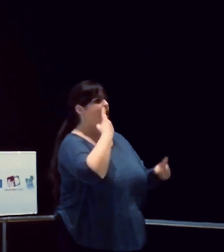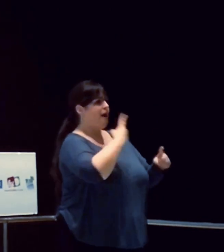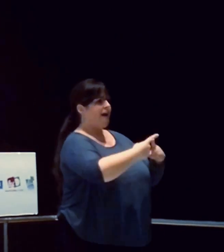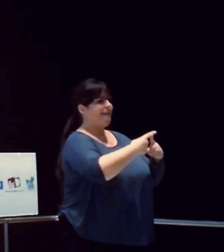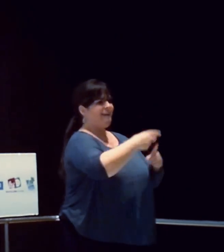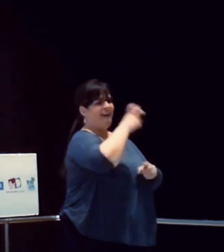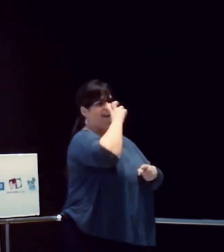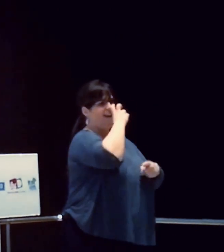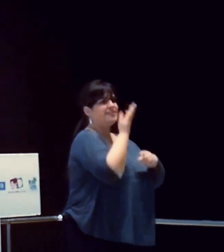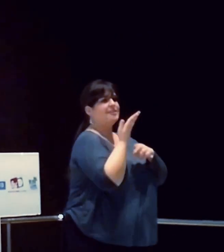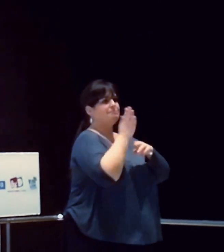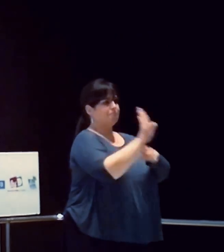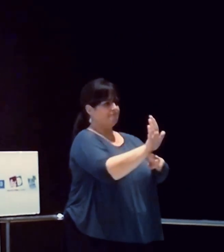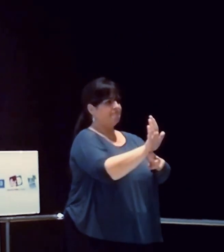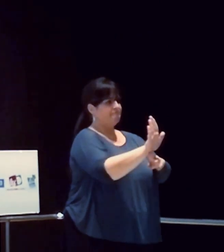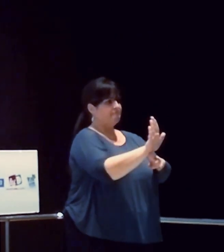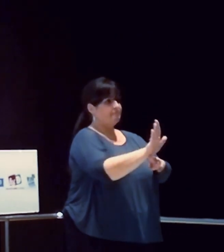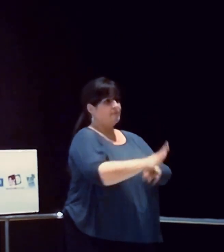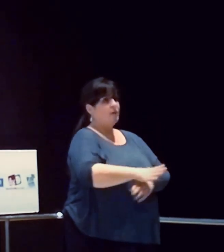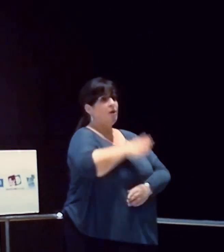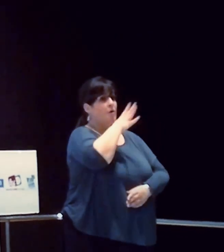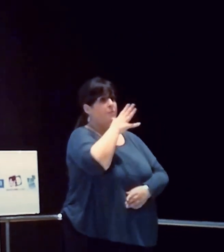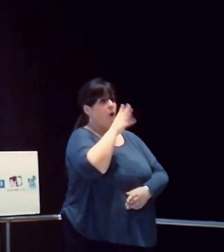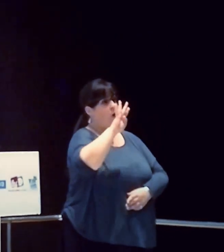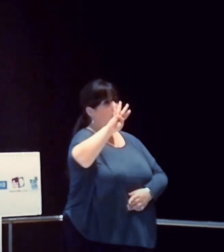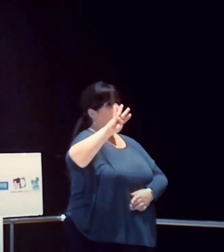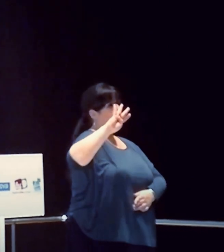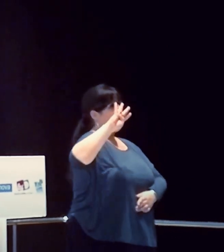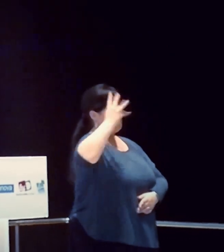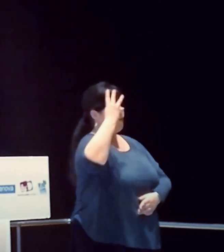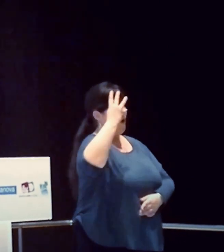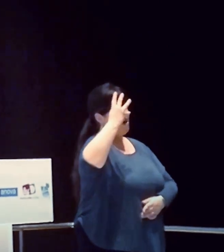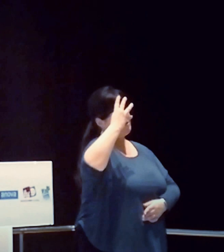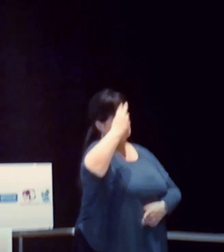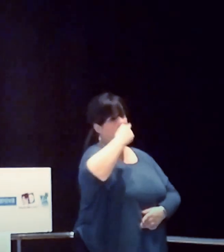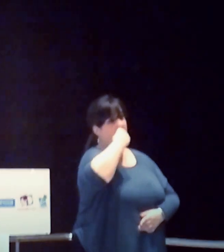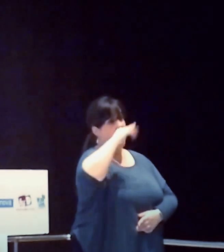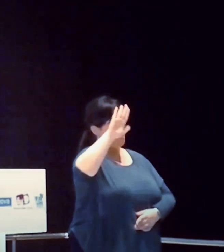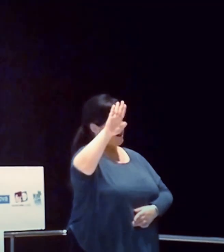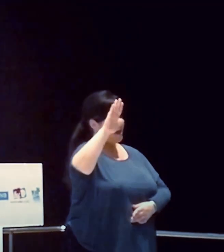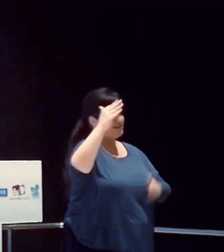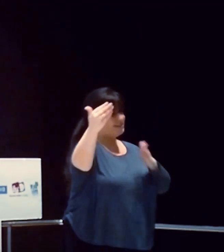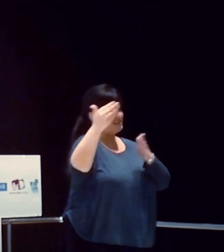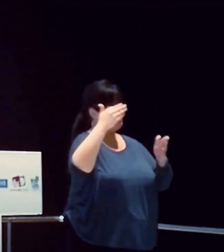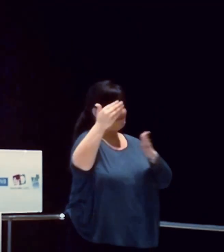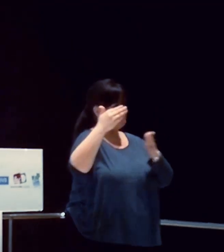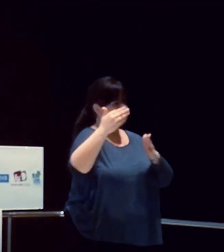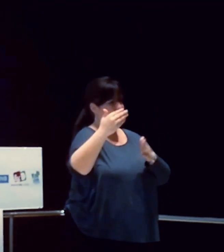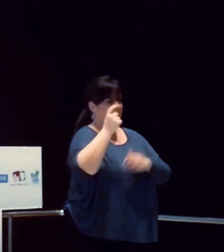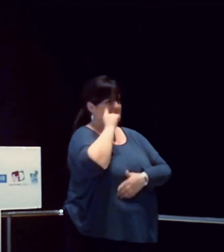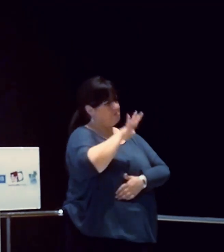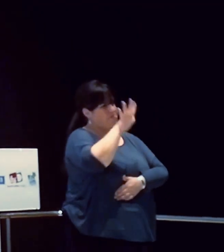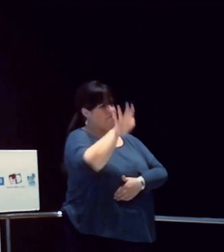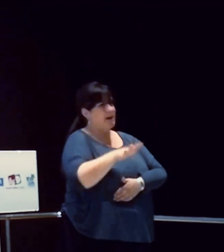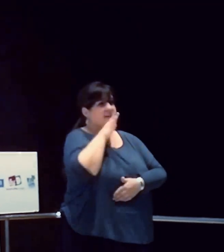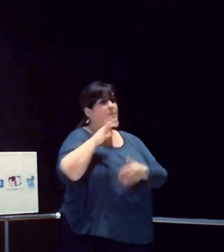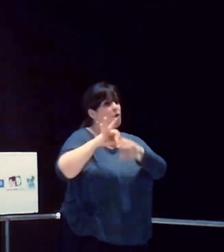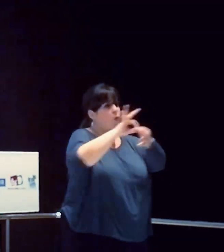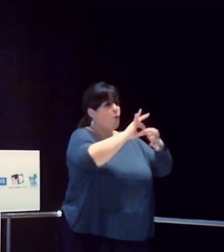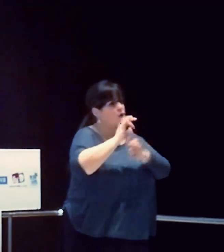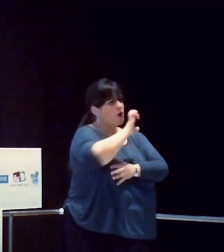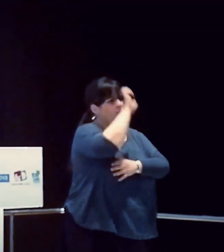frente al cuarto Reich sin ver más, como digo yo, que es la Unión Europea